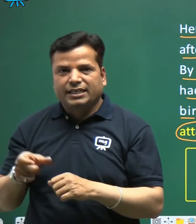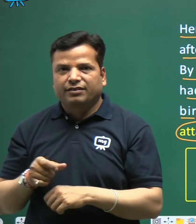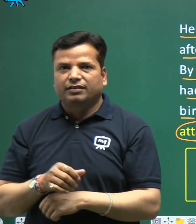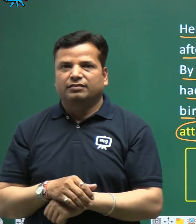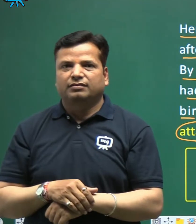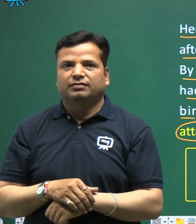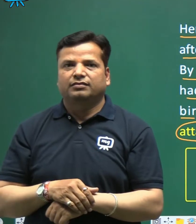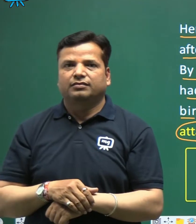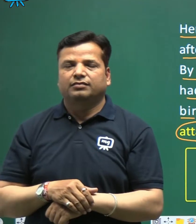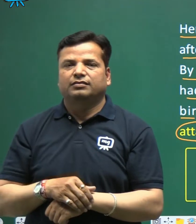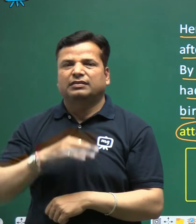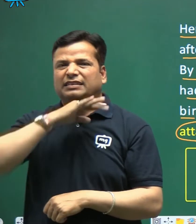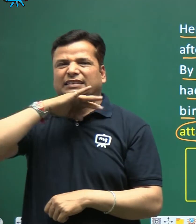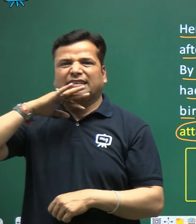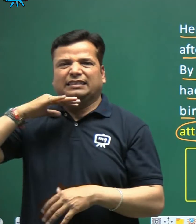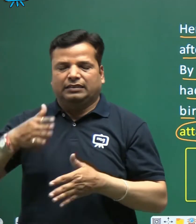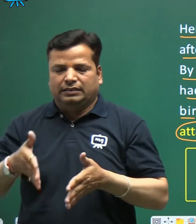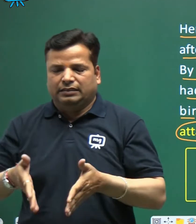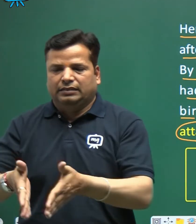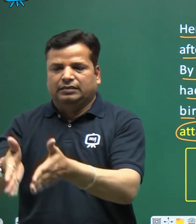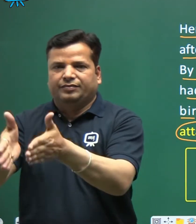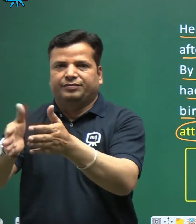sewage, नाला,